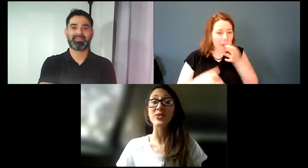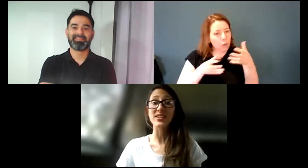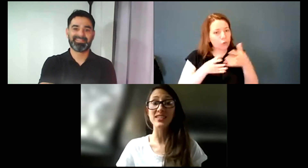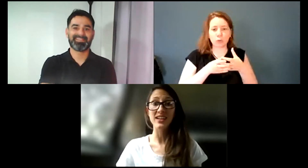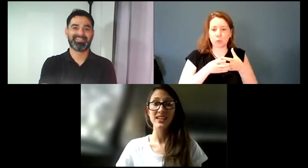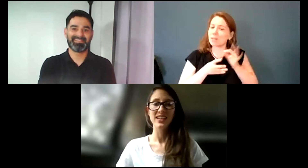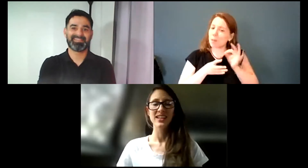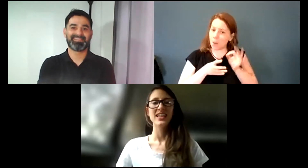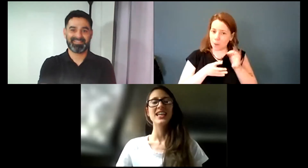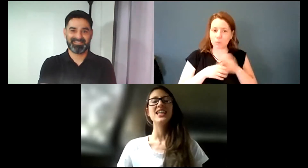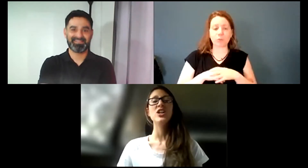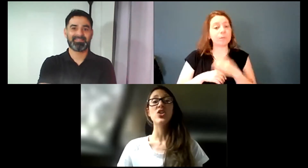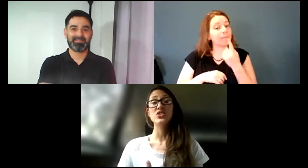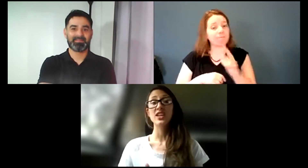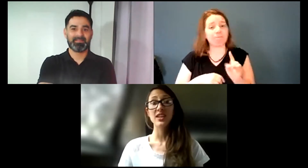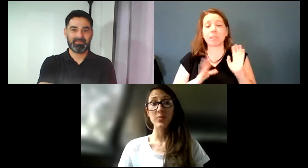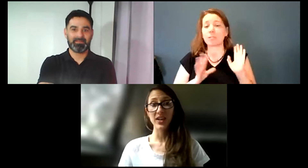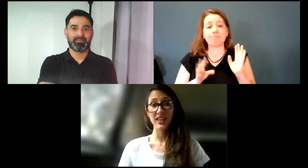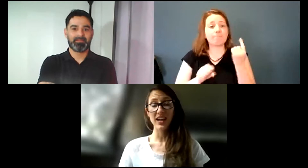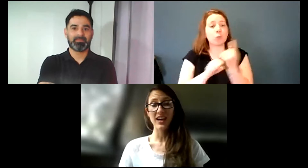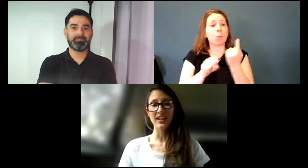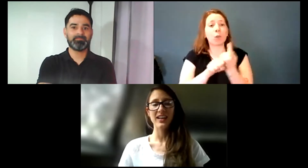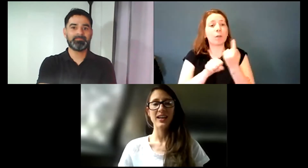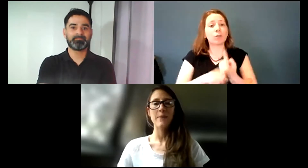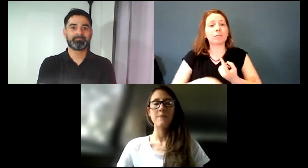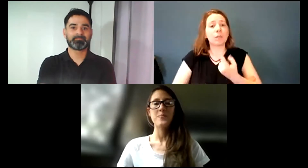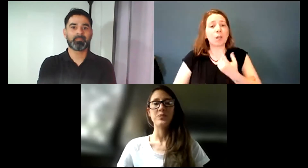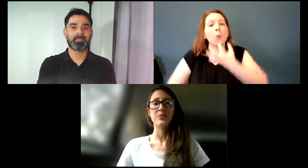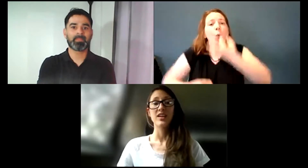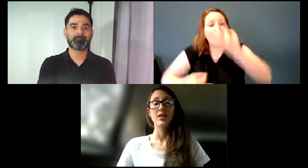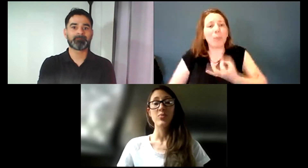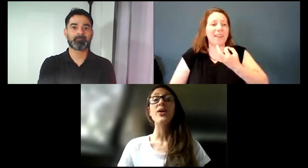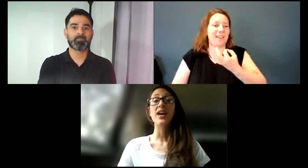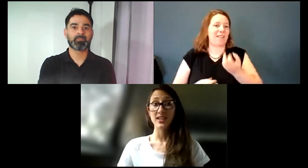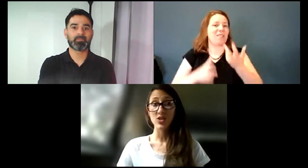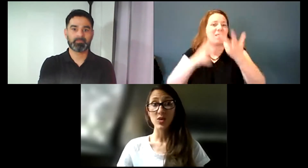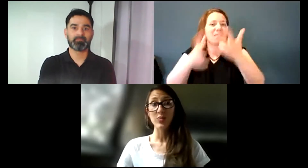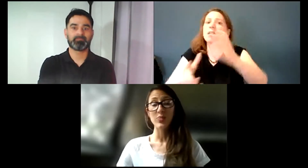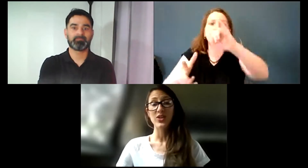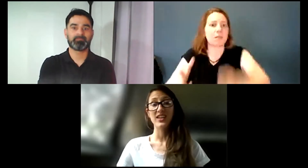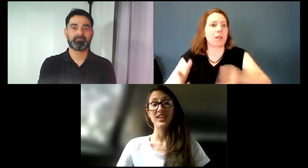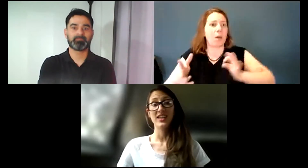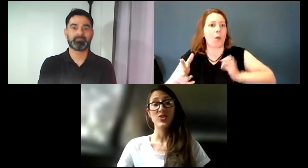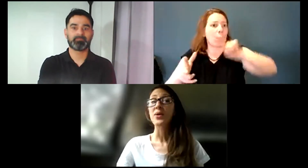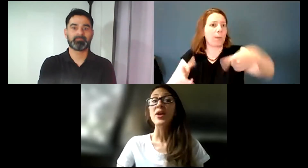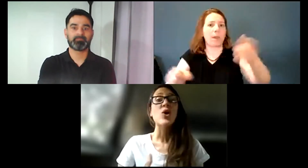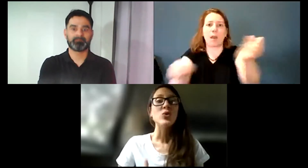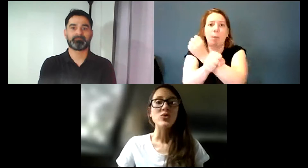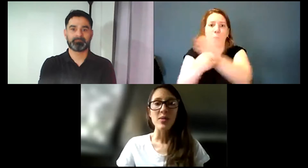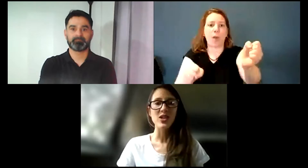está. Y los docentes pueden dar prueba de eso, porque todavía no nos juntamos a